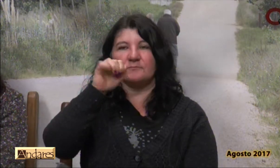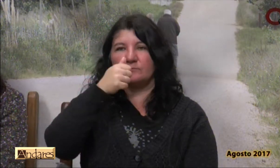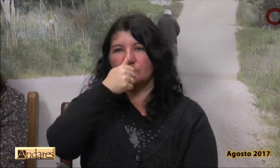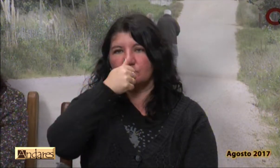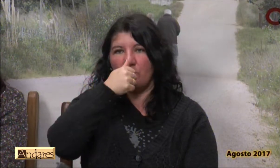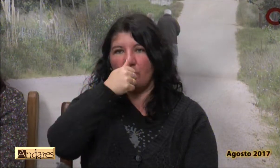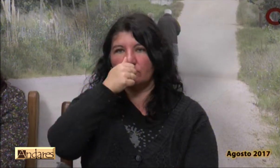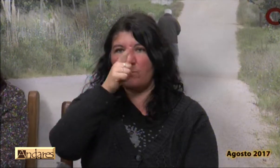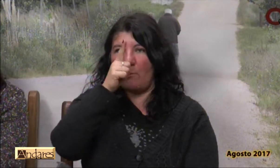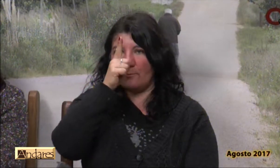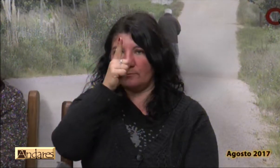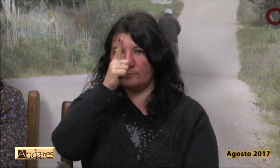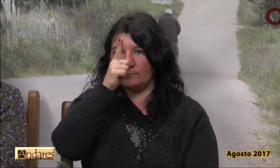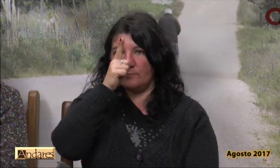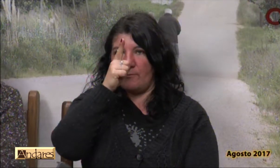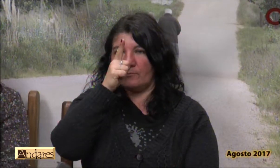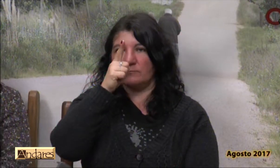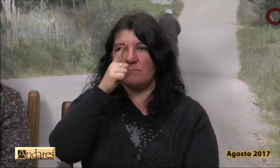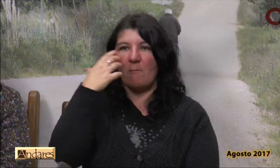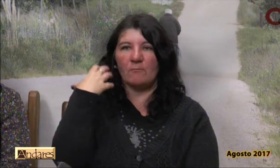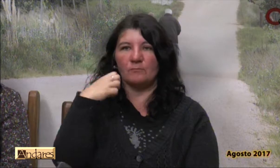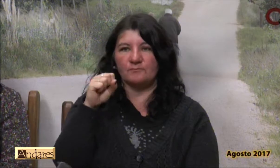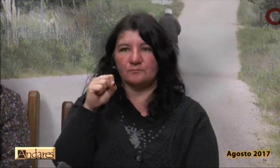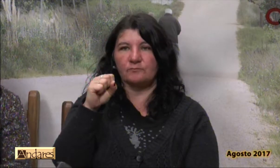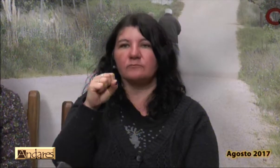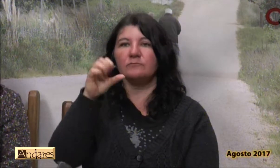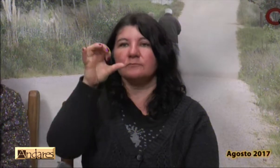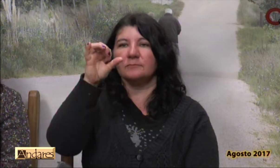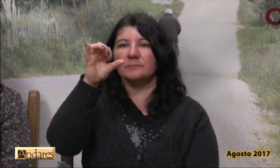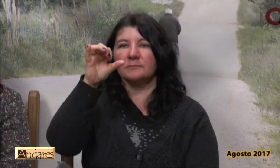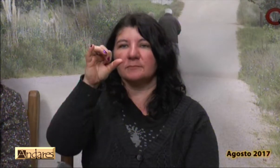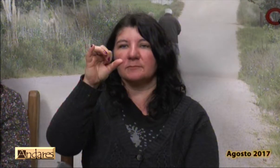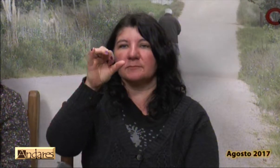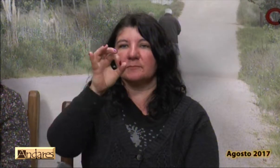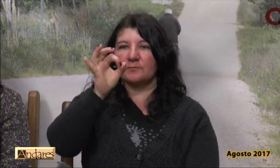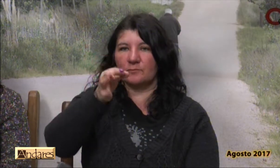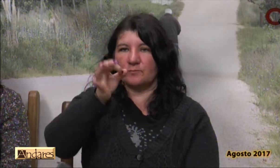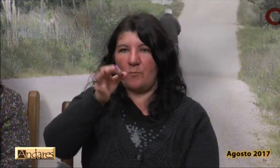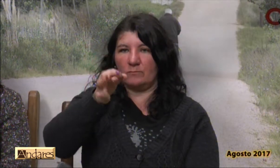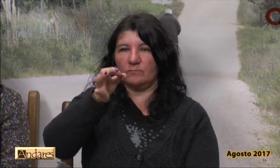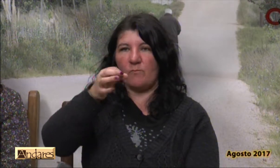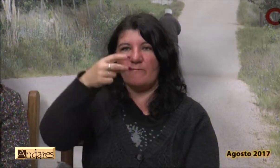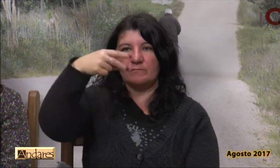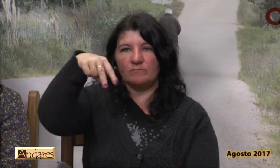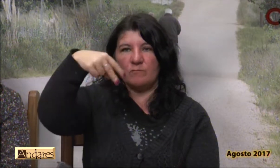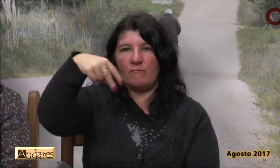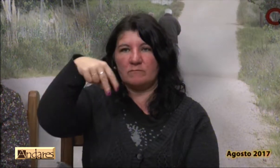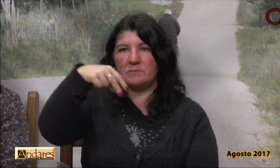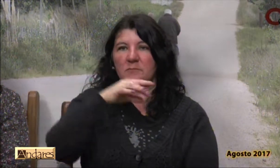Junio Julio Agosto Septiembre Octubre Noviembre